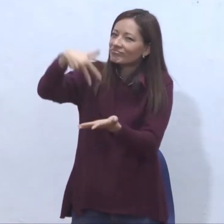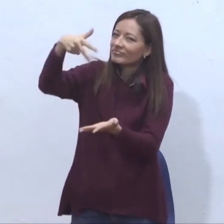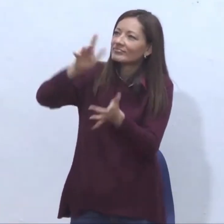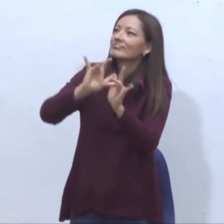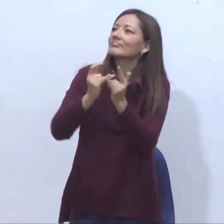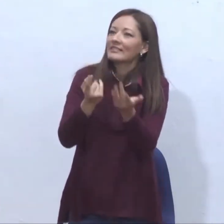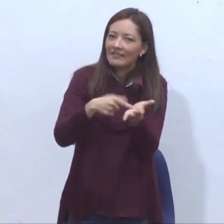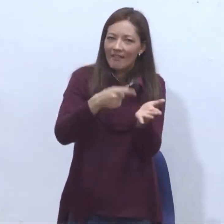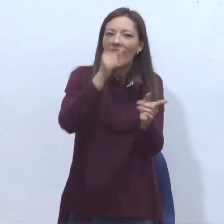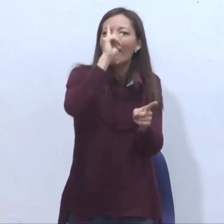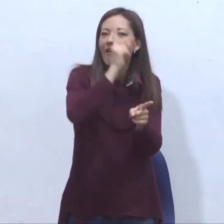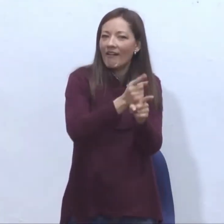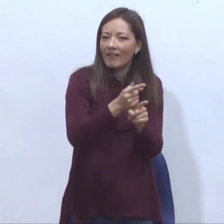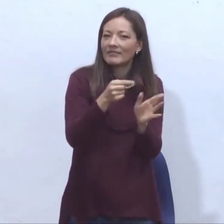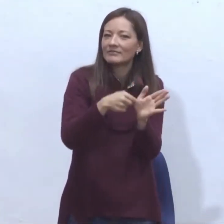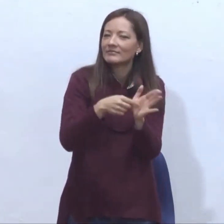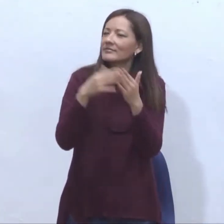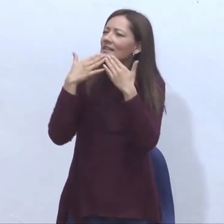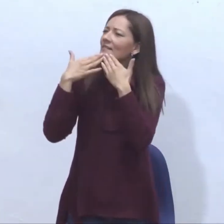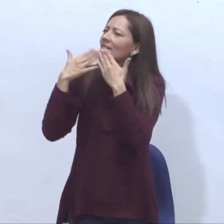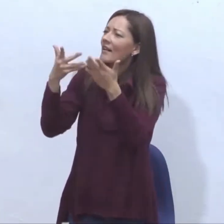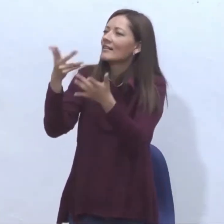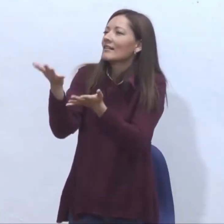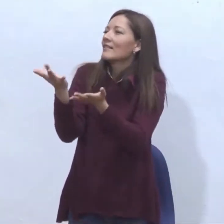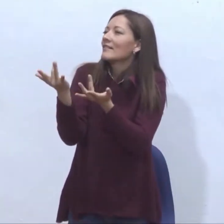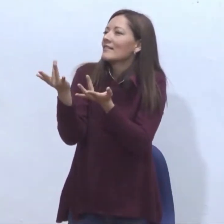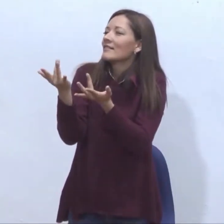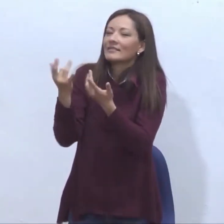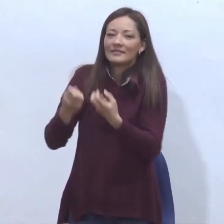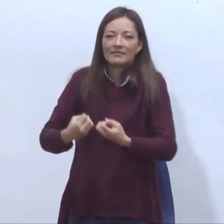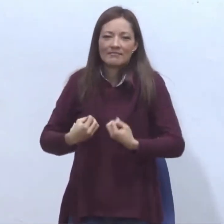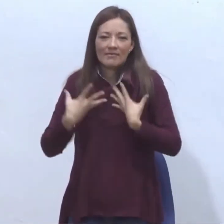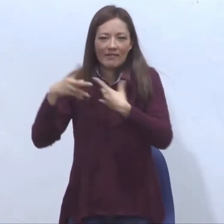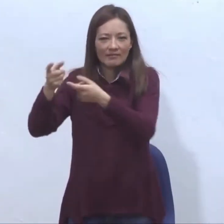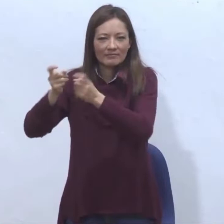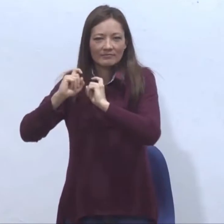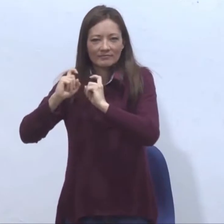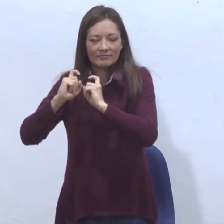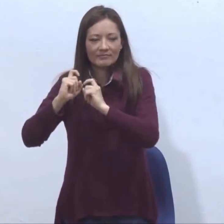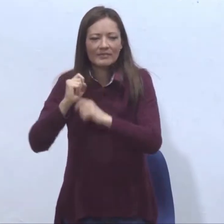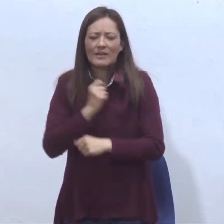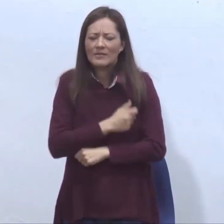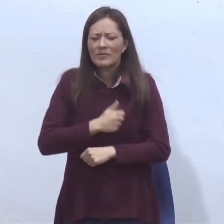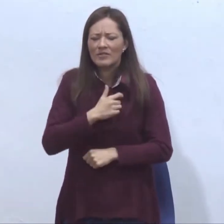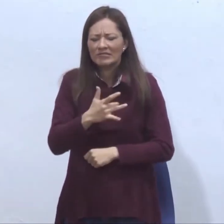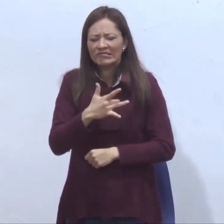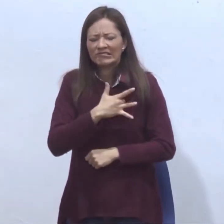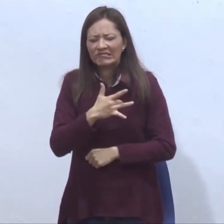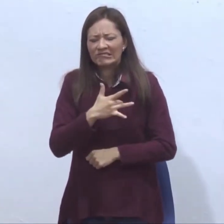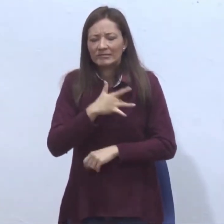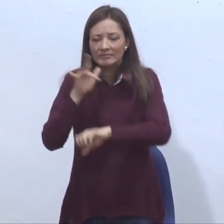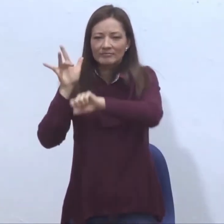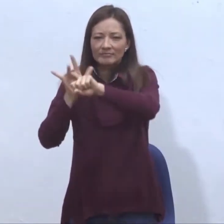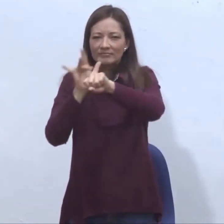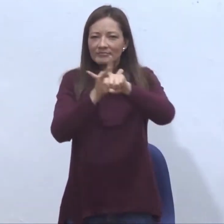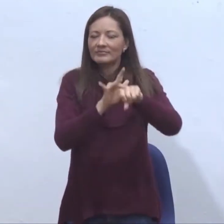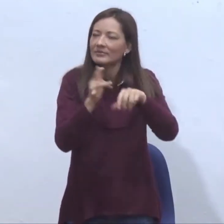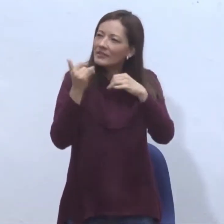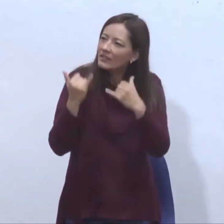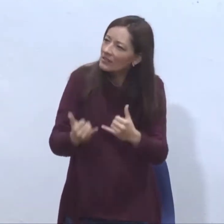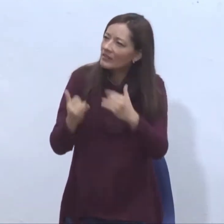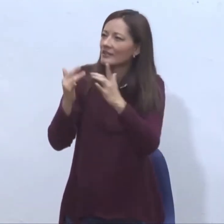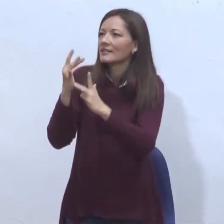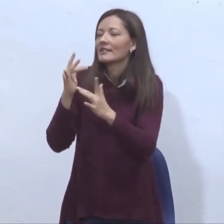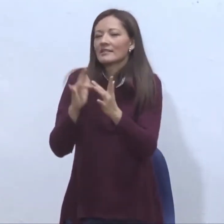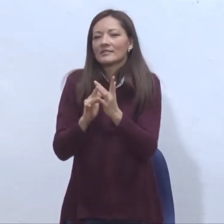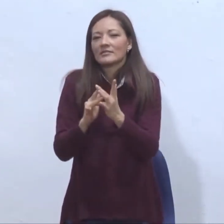la Escritura. Y te damos gracias por esa esperanza de vida que tú nos has dado. Por favor, háblanos hoy, Jesús. Háblanos hoy,